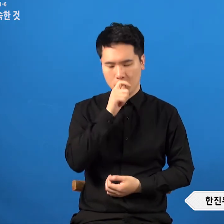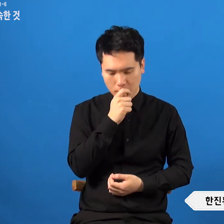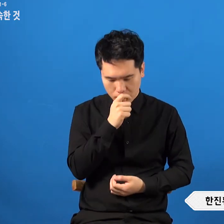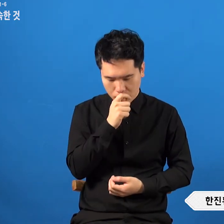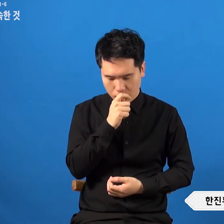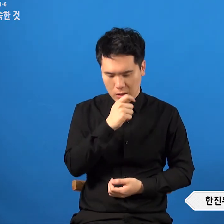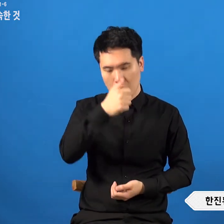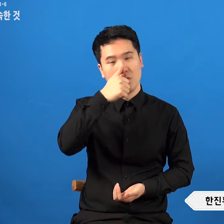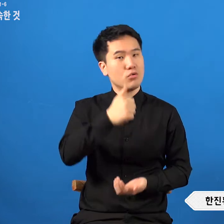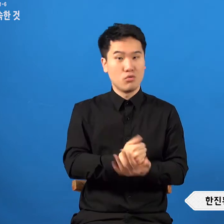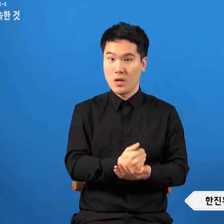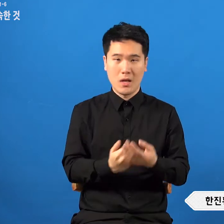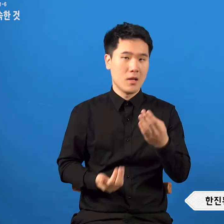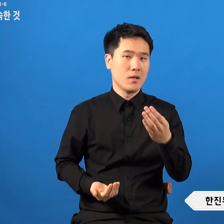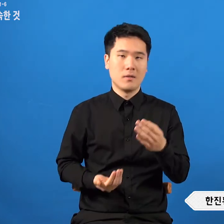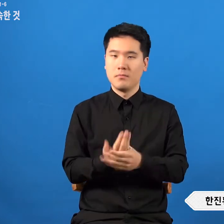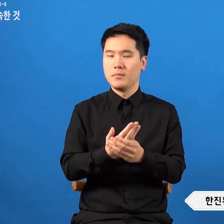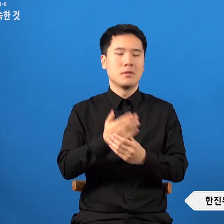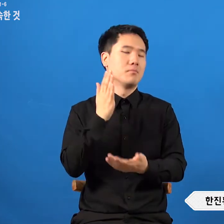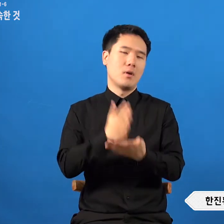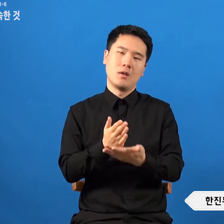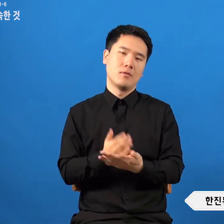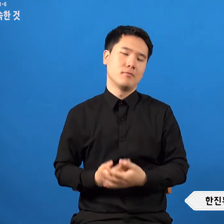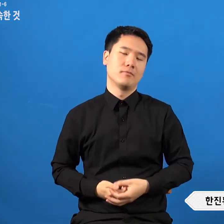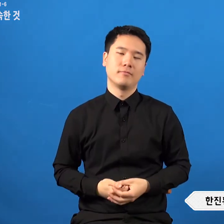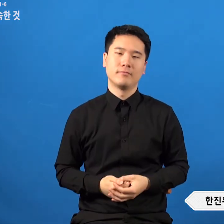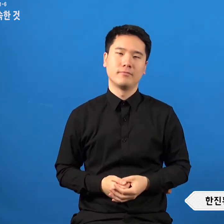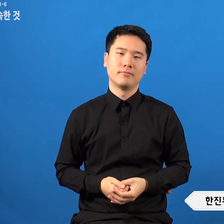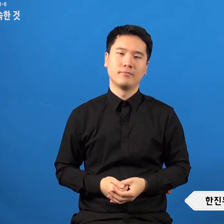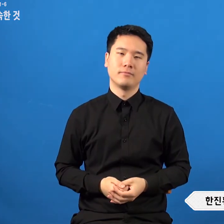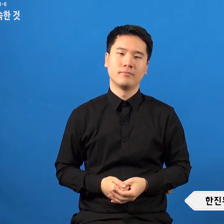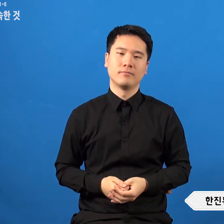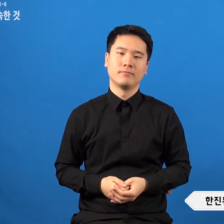여러분, 침묵의 죄를 저지르지 마시기를 바랍니다.